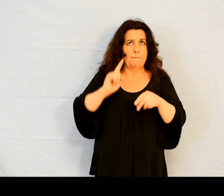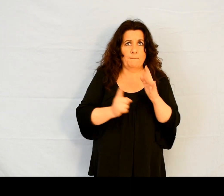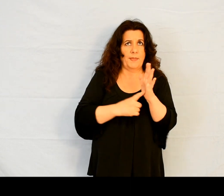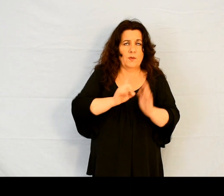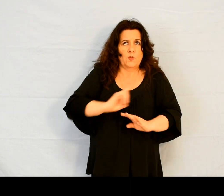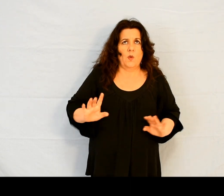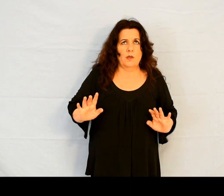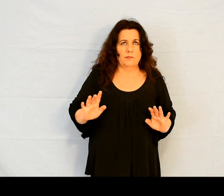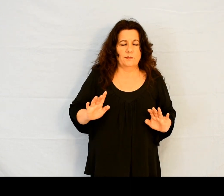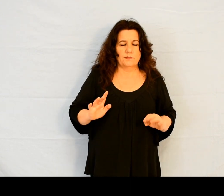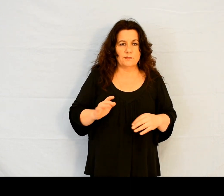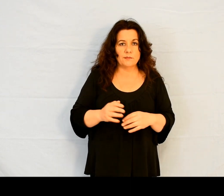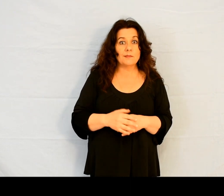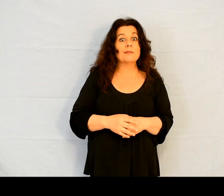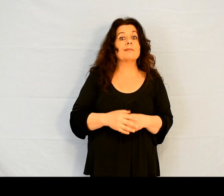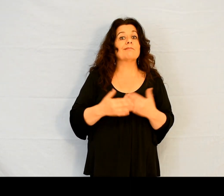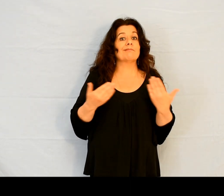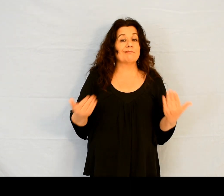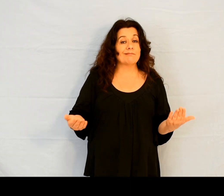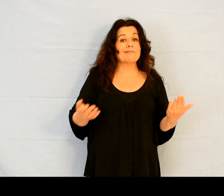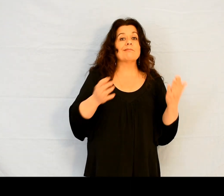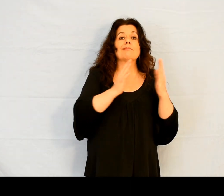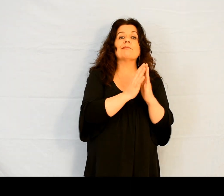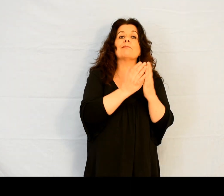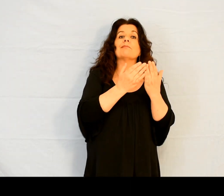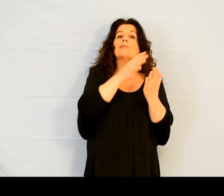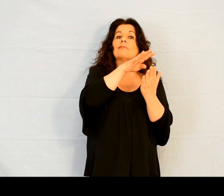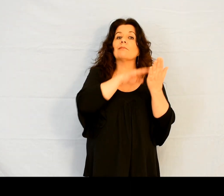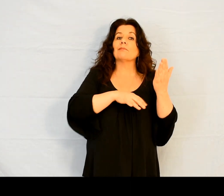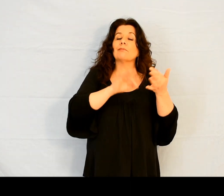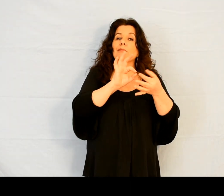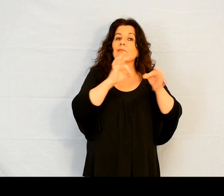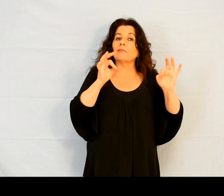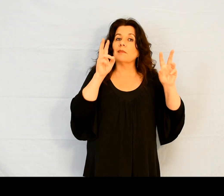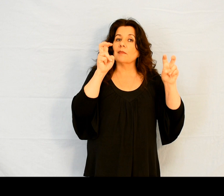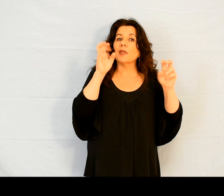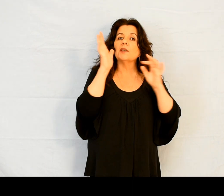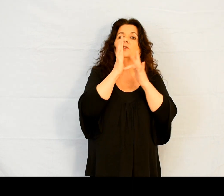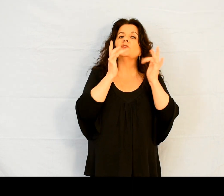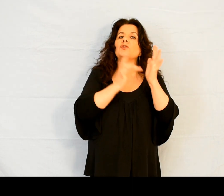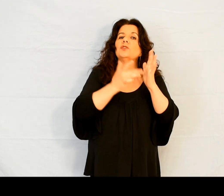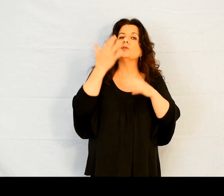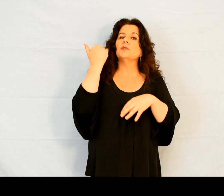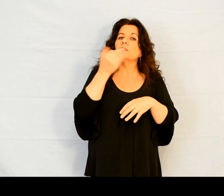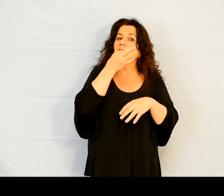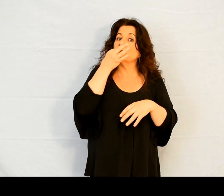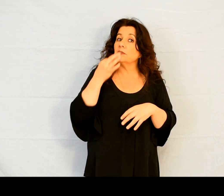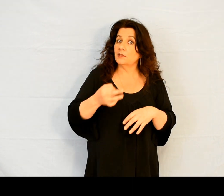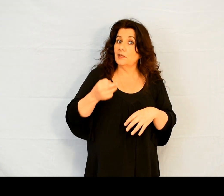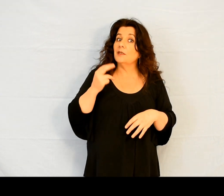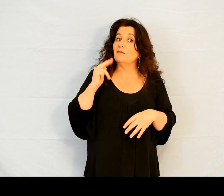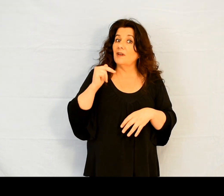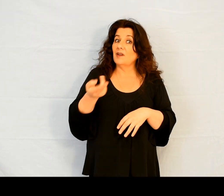Ainsi s'accomplissait la parole que Jésus avait dite pour signifier de quel genre de mort il allait mourir.